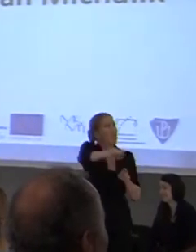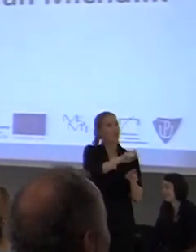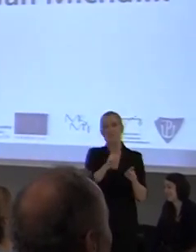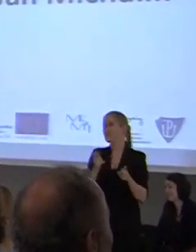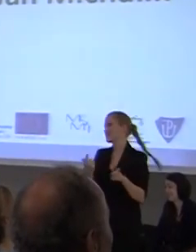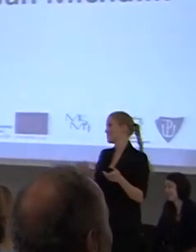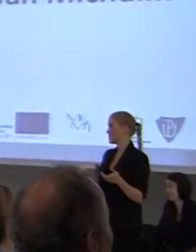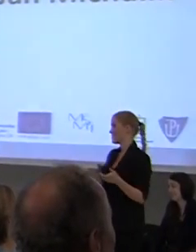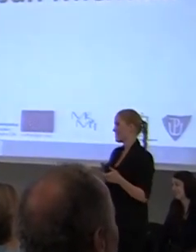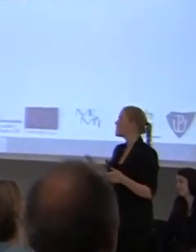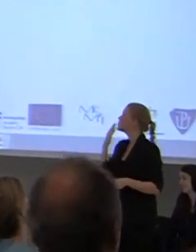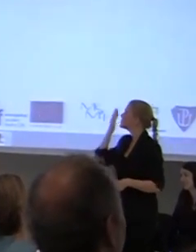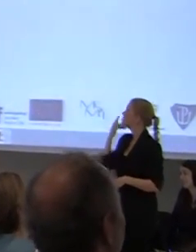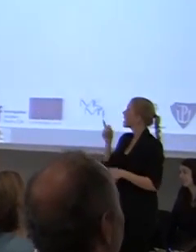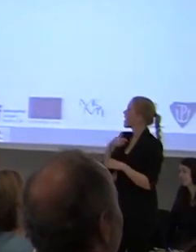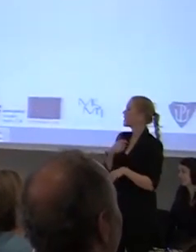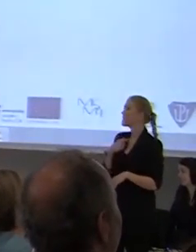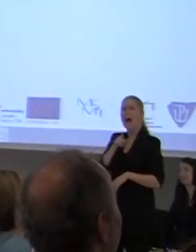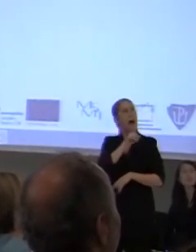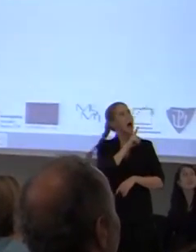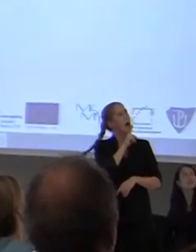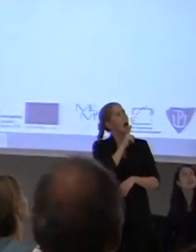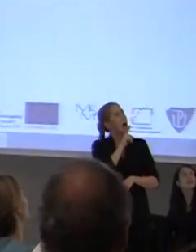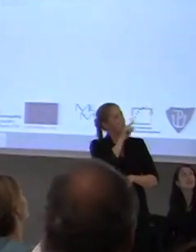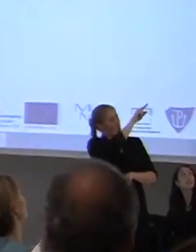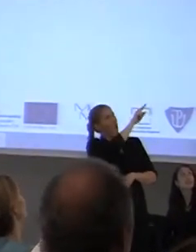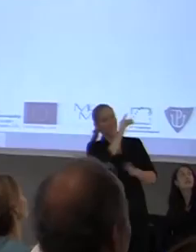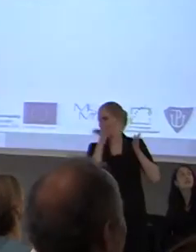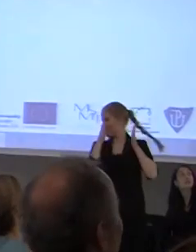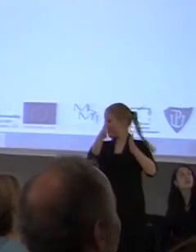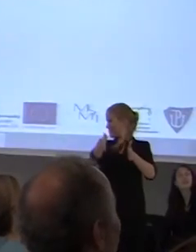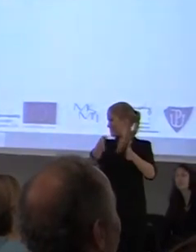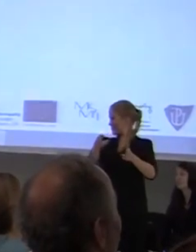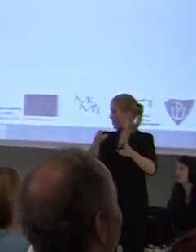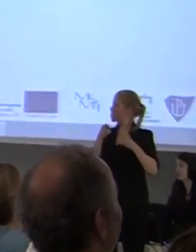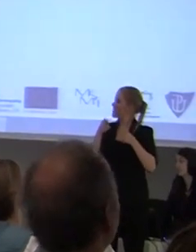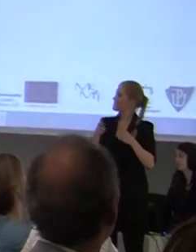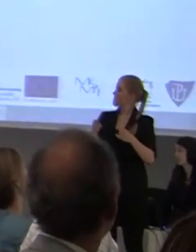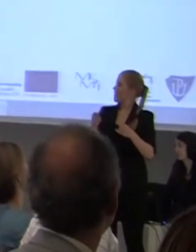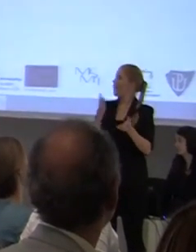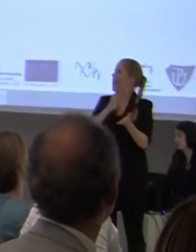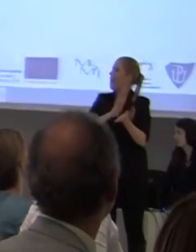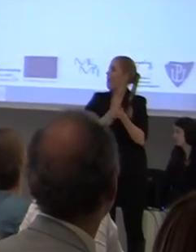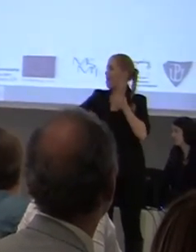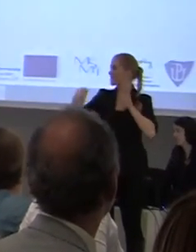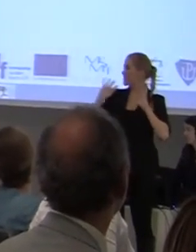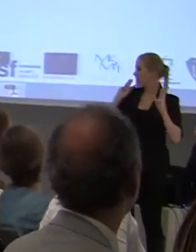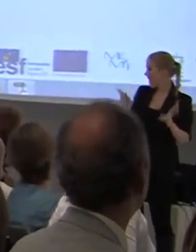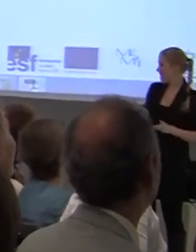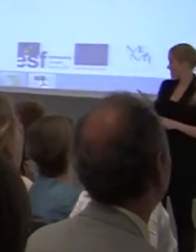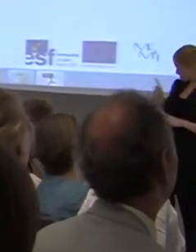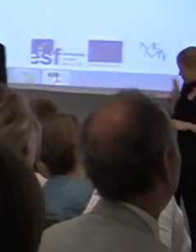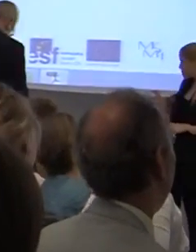Tak dobře, já si typnu. Takhle to vidíte, že jo? No výborně, jste úžasné publikum, zatleskejte si, děkuju